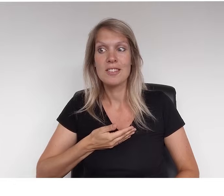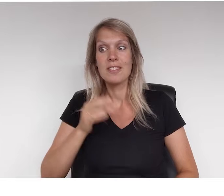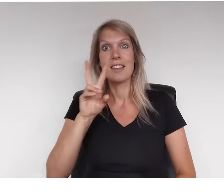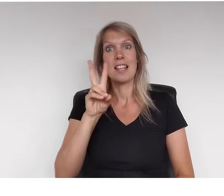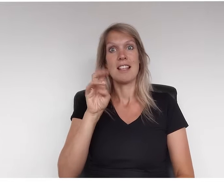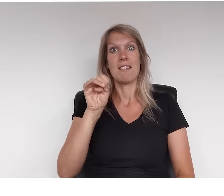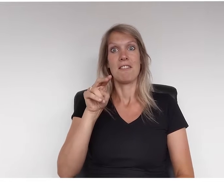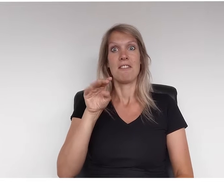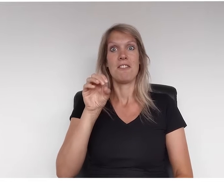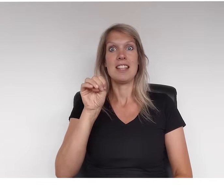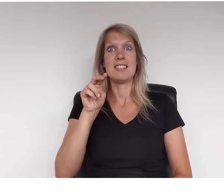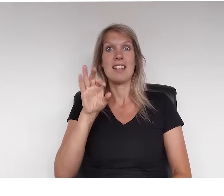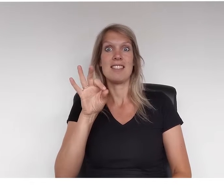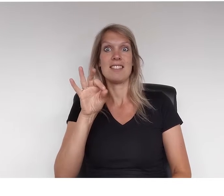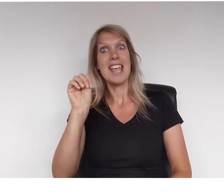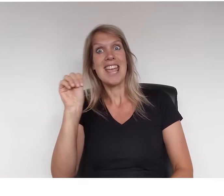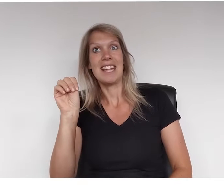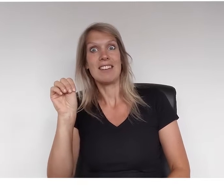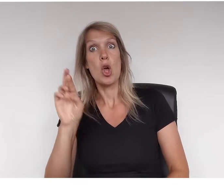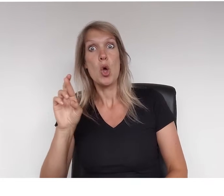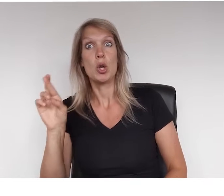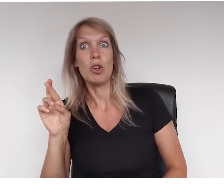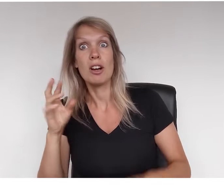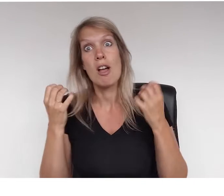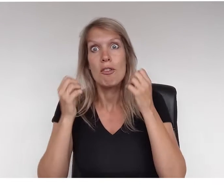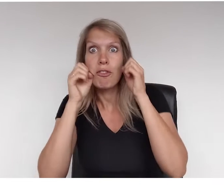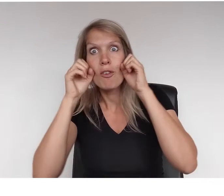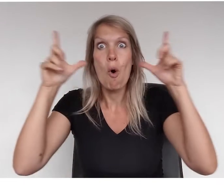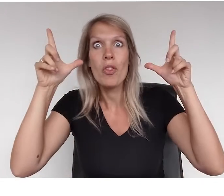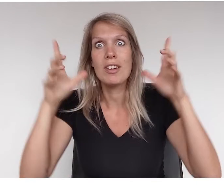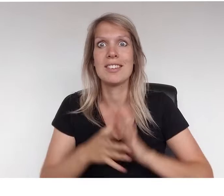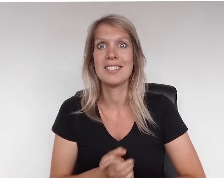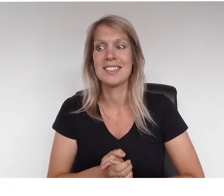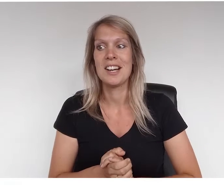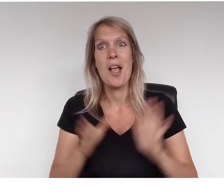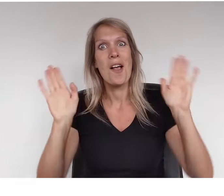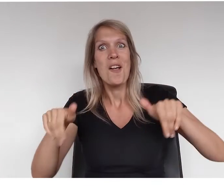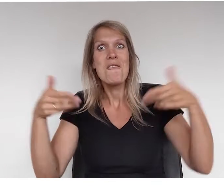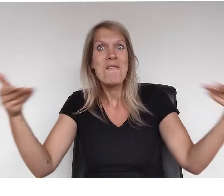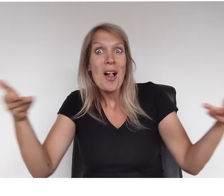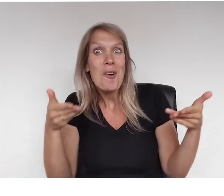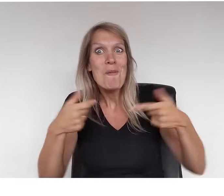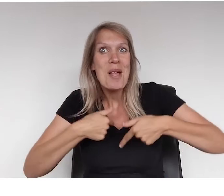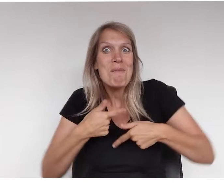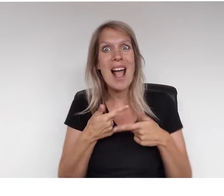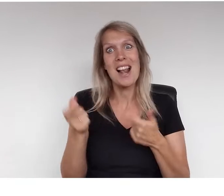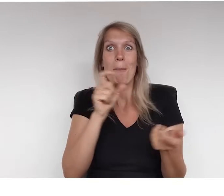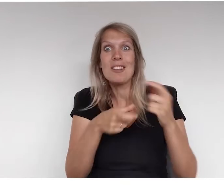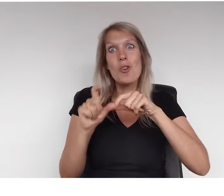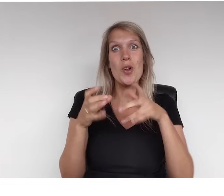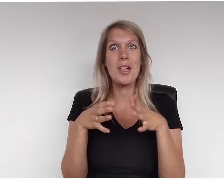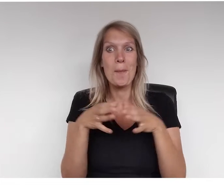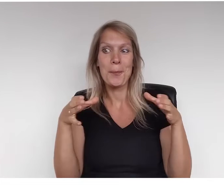Vincent Erik Rutger Wonder. Professor Verwonder, welkom in mijn laboratorium. Het is weer tijd voor